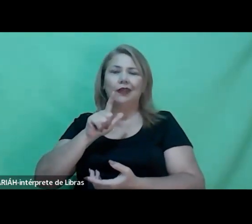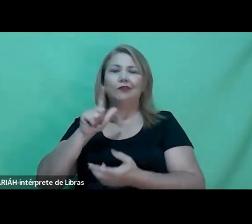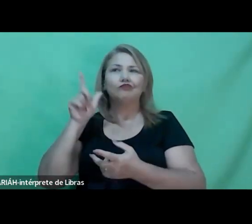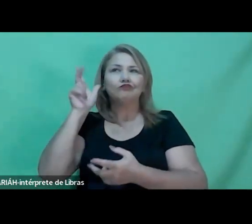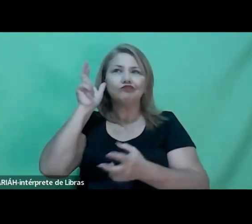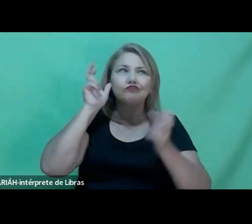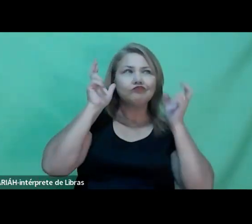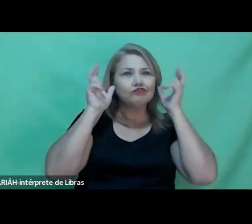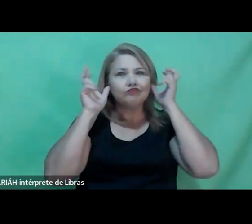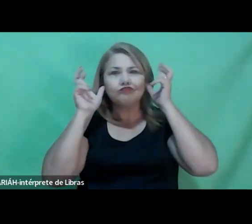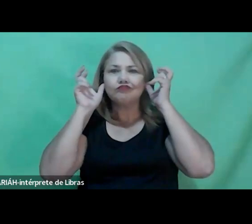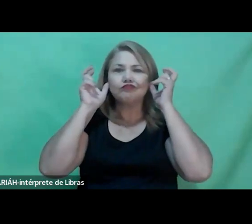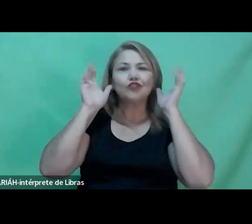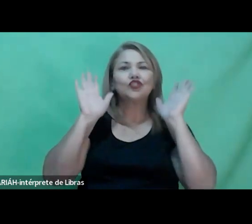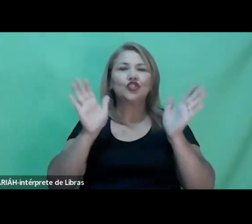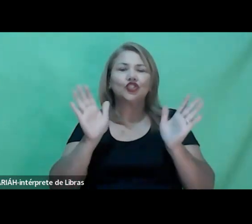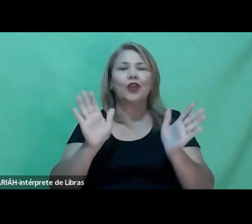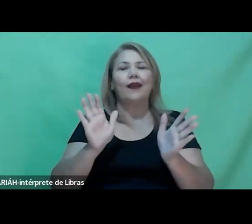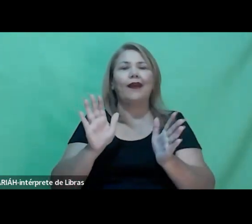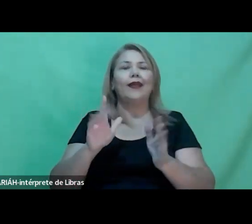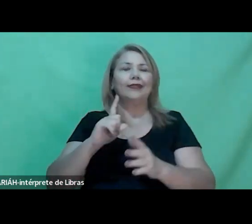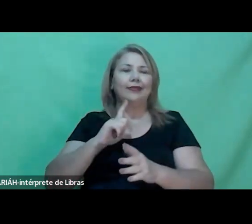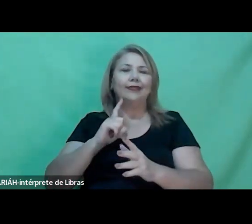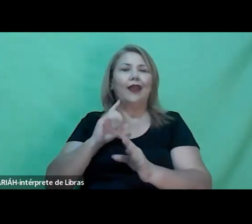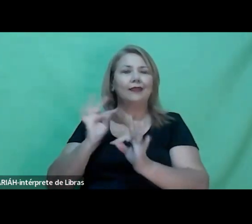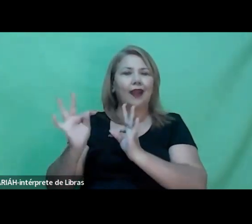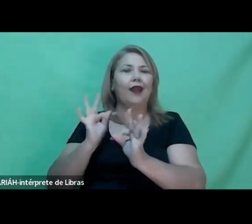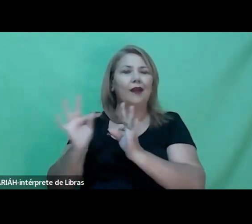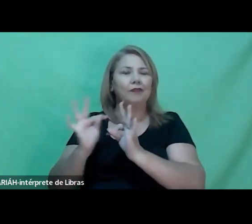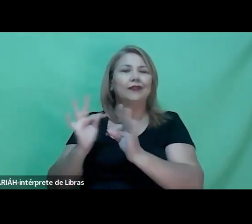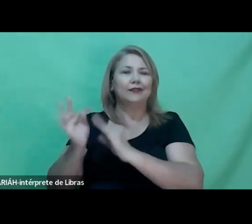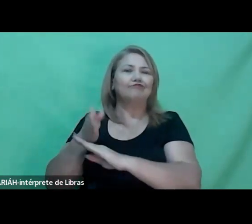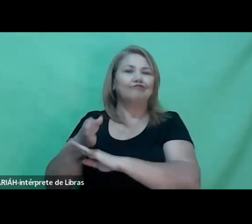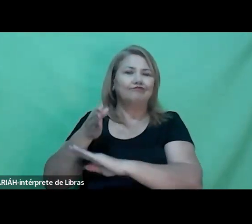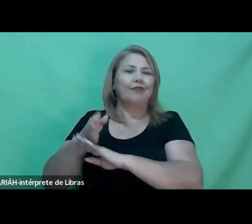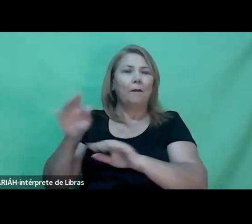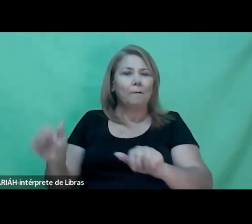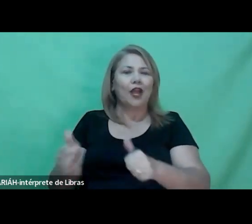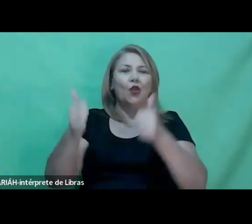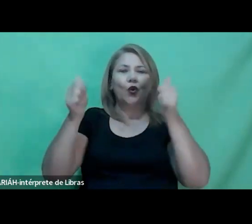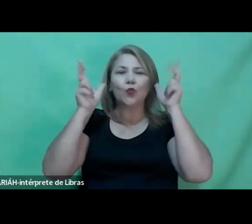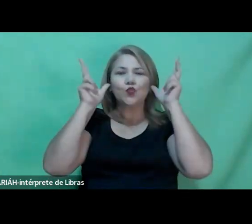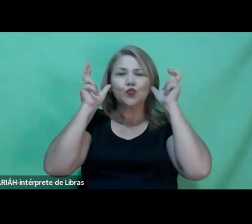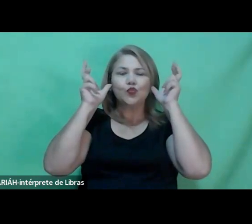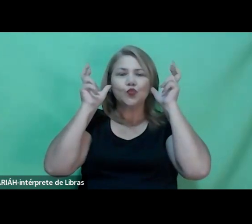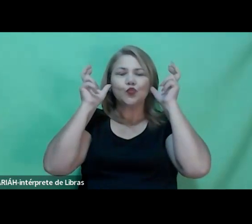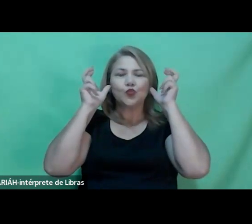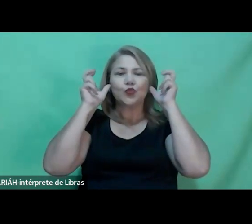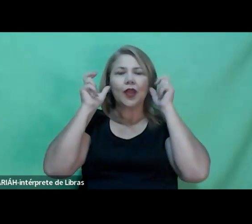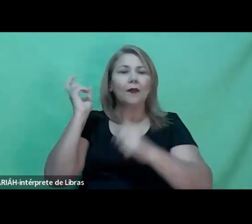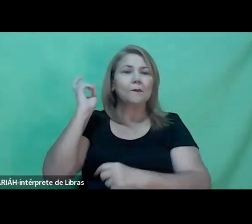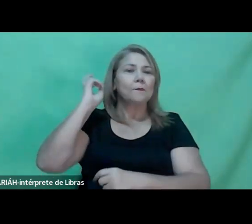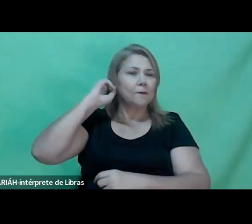sonidos y está asistiendo a terapias para poder mejorar su audición a través del implante